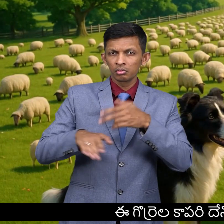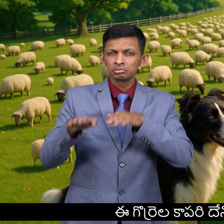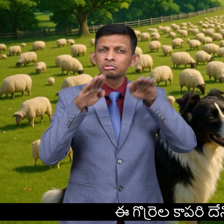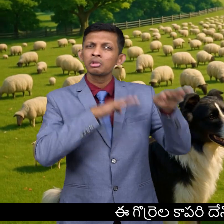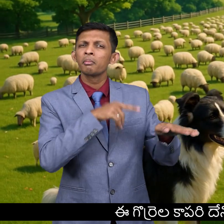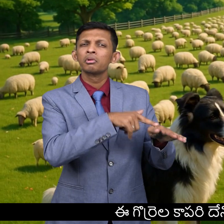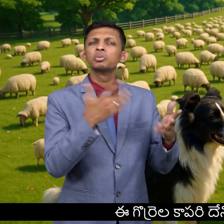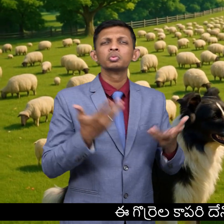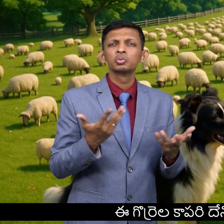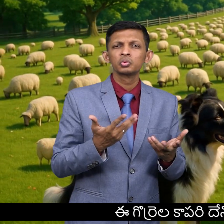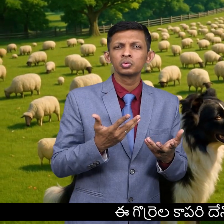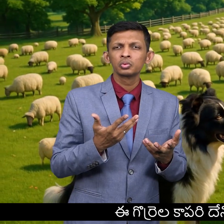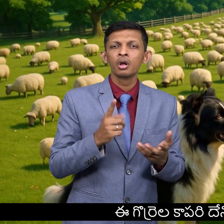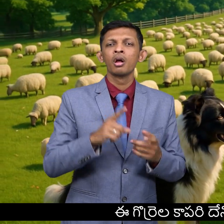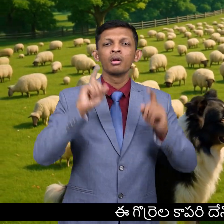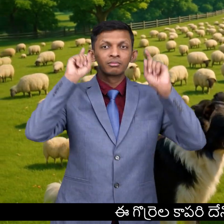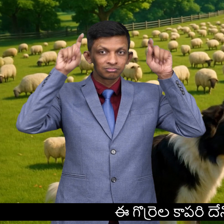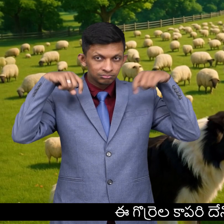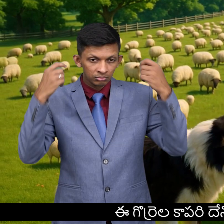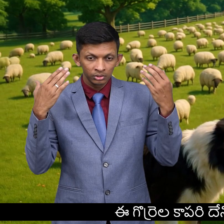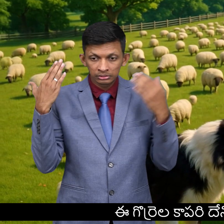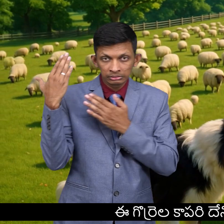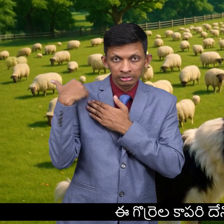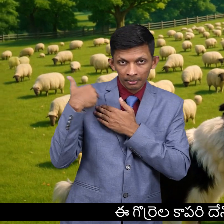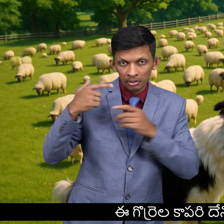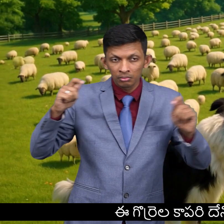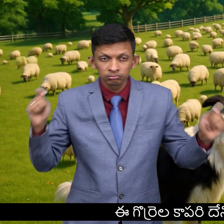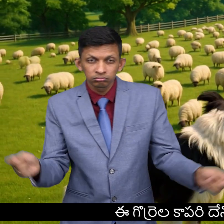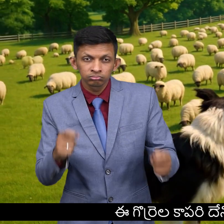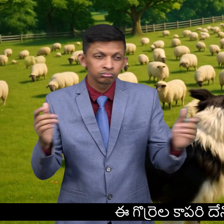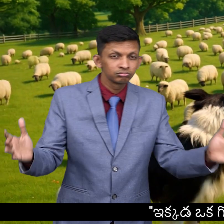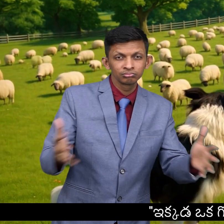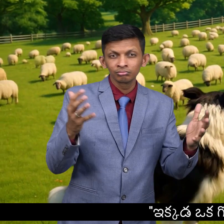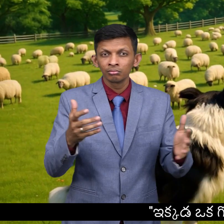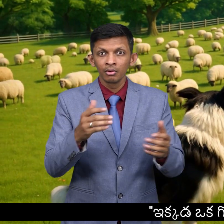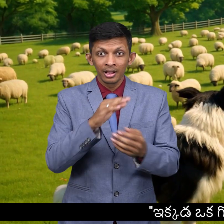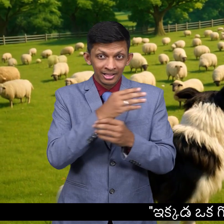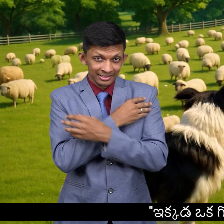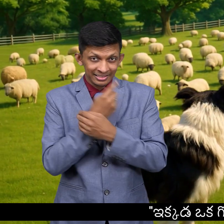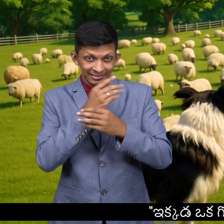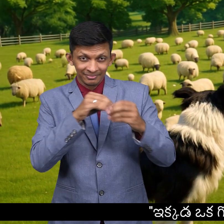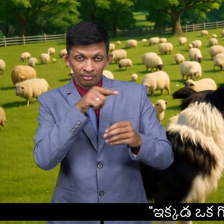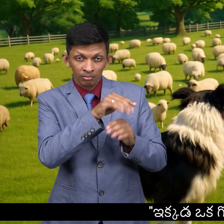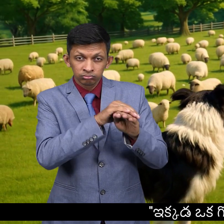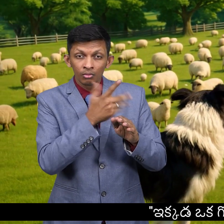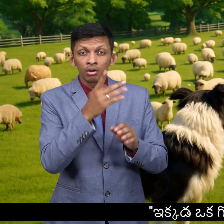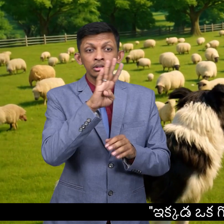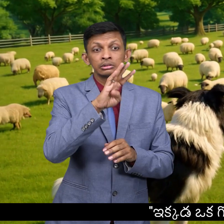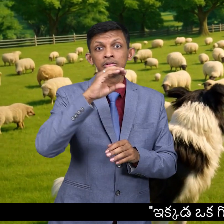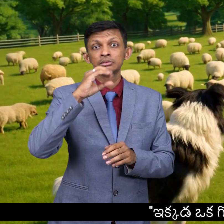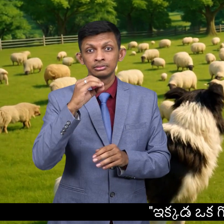ఈ గొర్రెల కాపరి దేనిపై ఆధారపడి ఉంటాడో చూద్దాం. ఇక్కడ ఒక గొర్రెల కాపరి